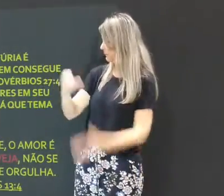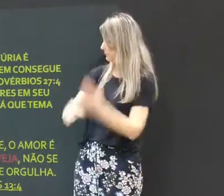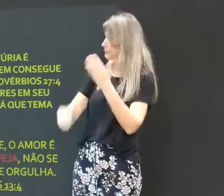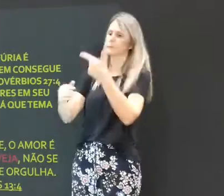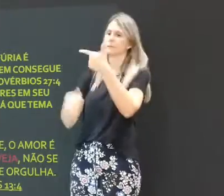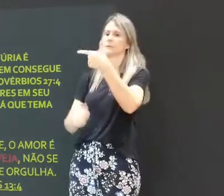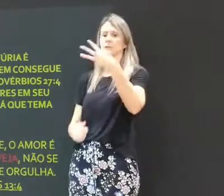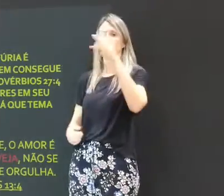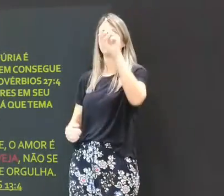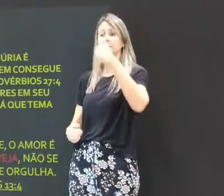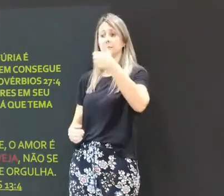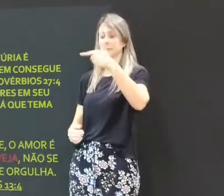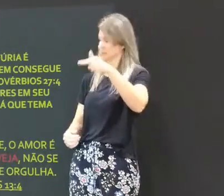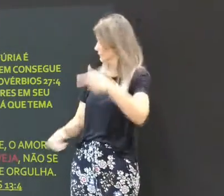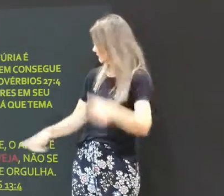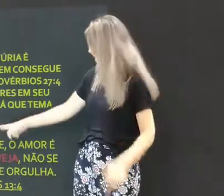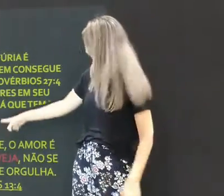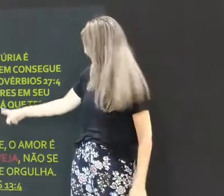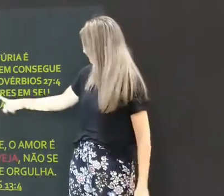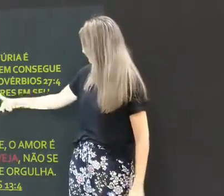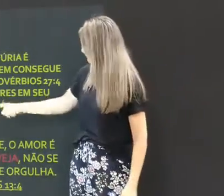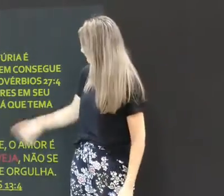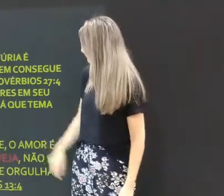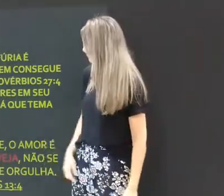Provérbios 23, 17.